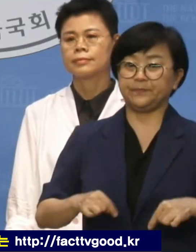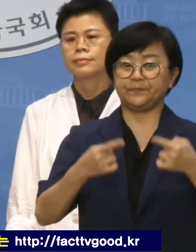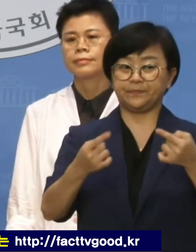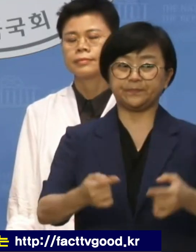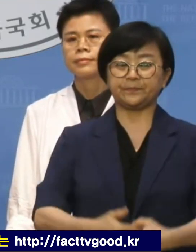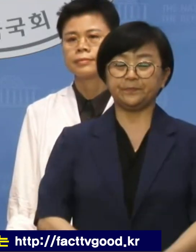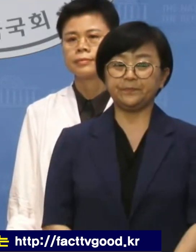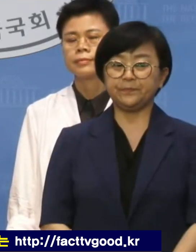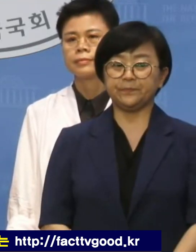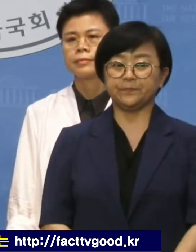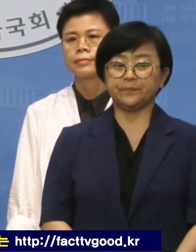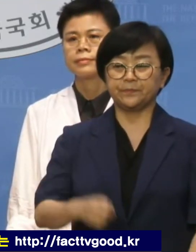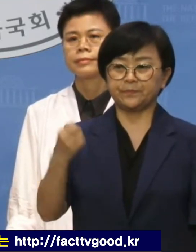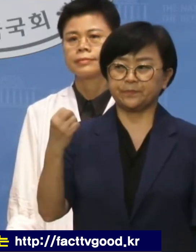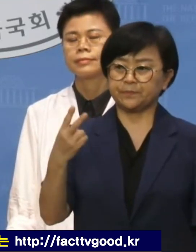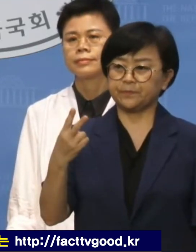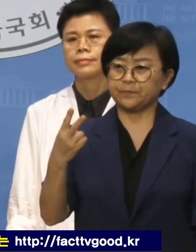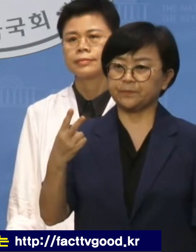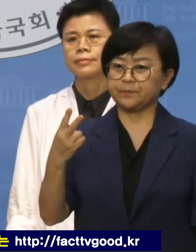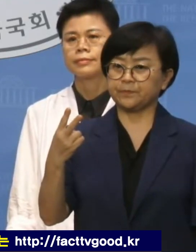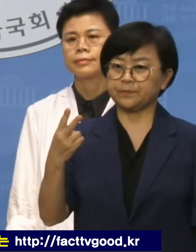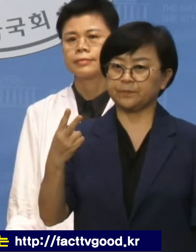예. 그리고